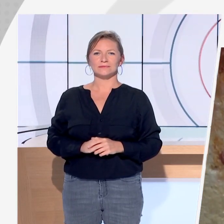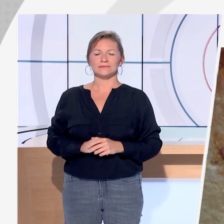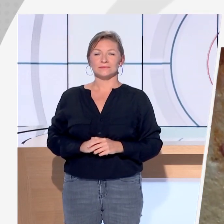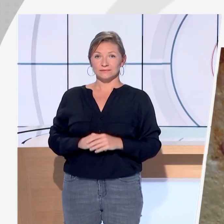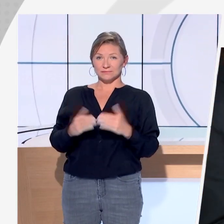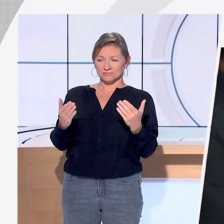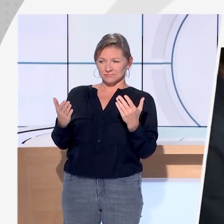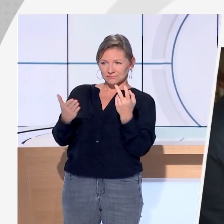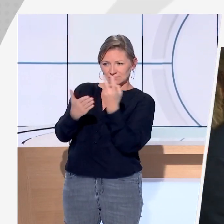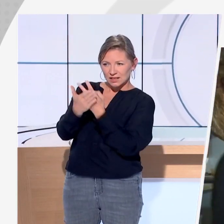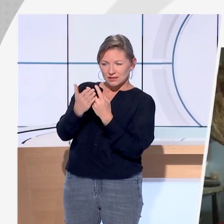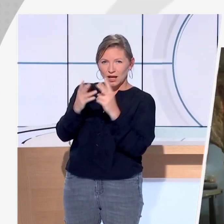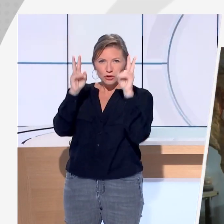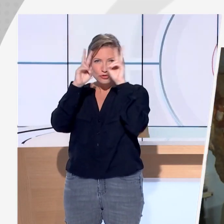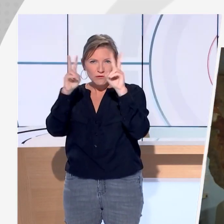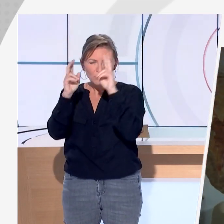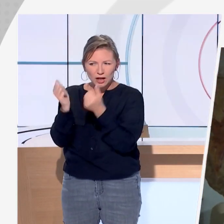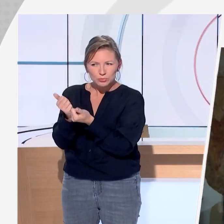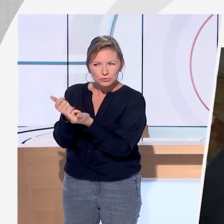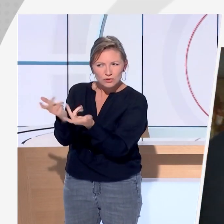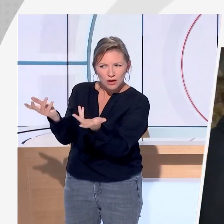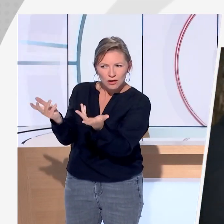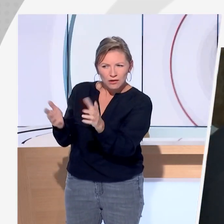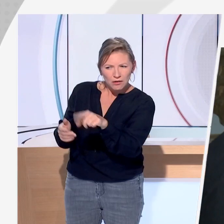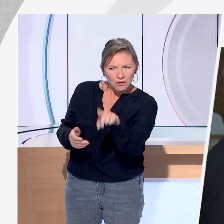Un cheval ici, il y en a un autre ici.